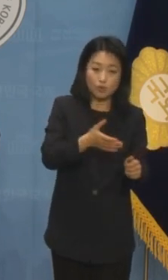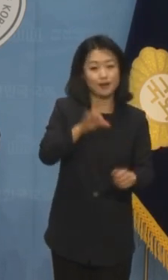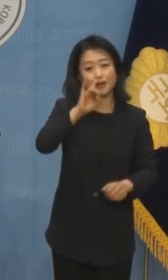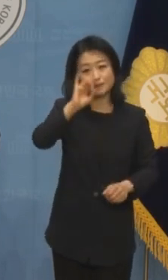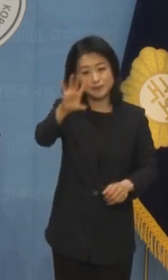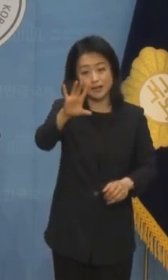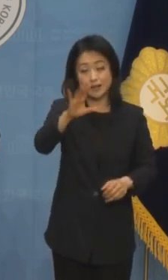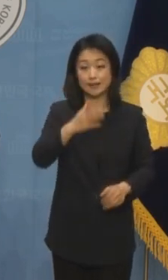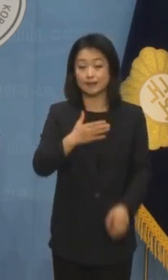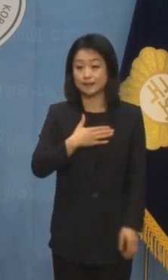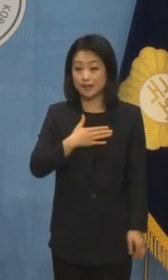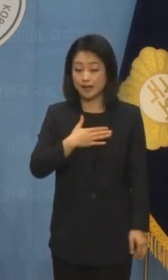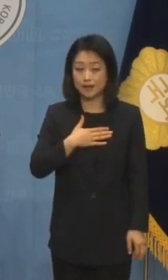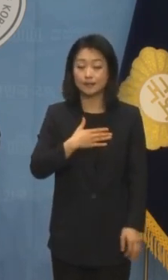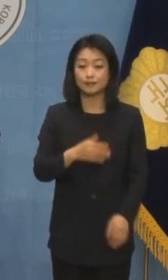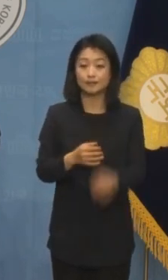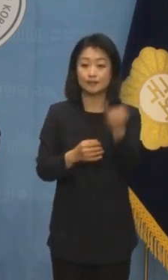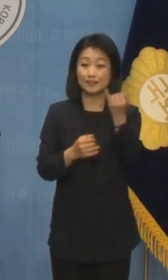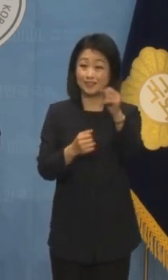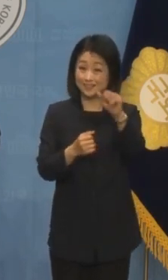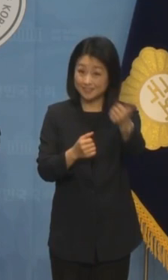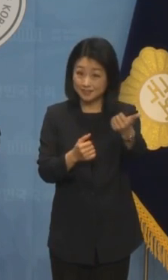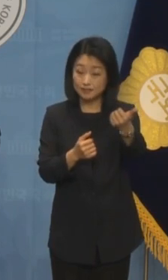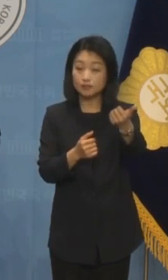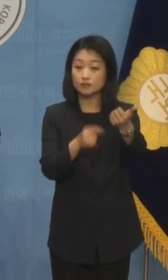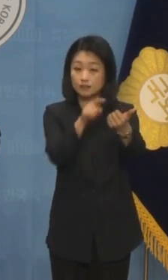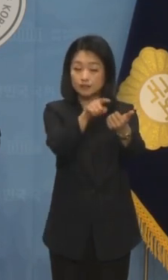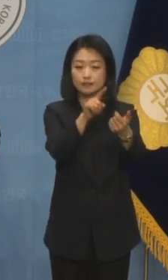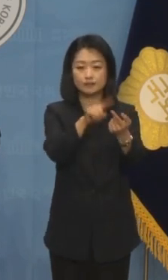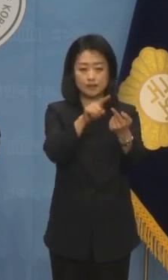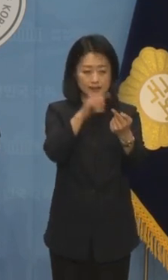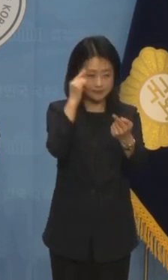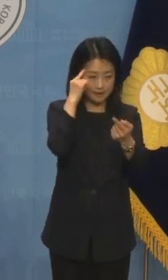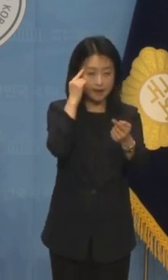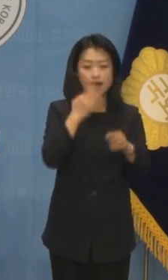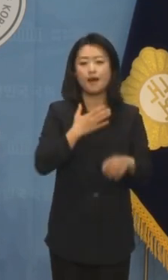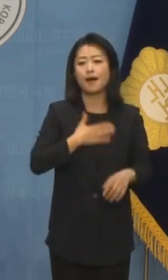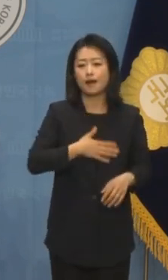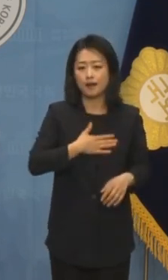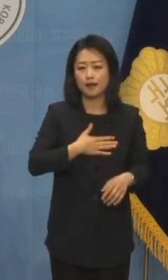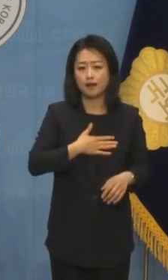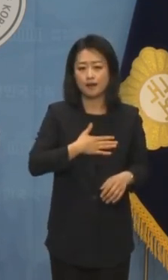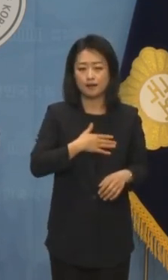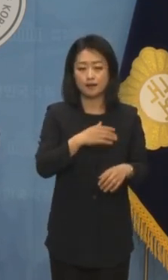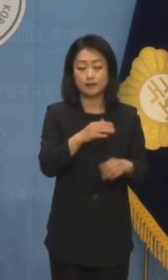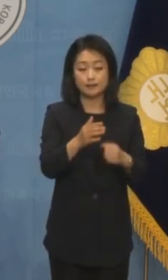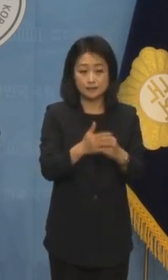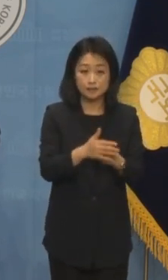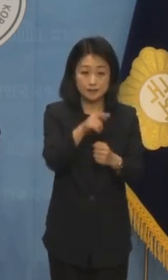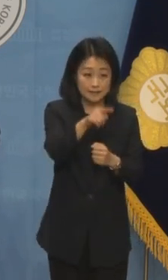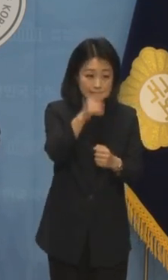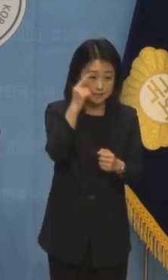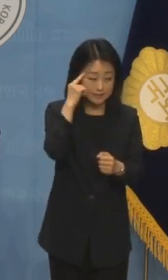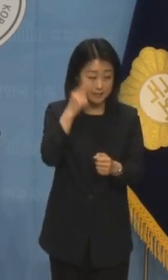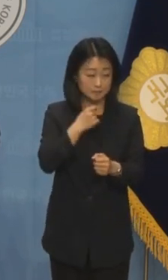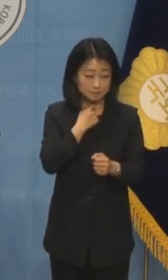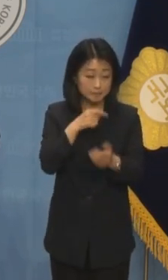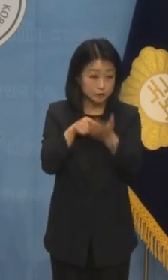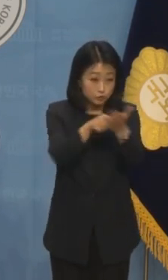됩니다. 저는 고인의 의지를 이어받아 그것을 절대 용납하지